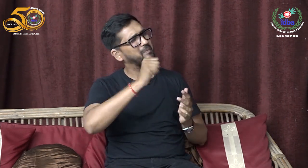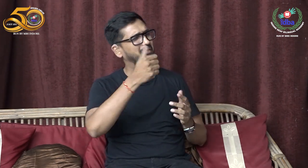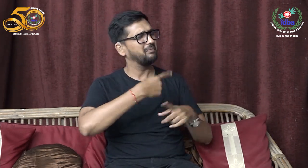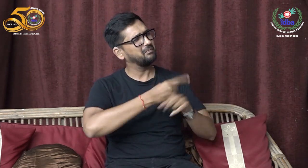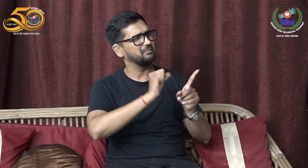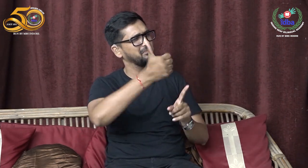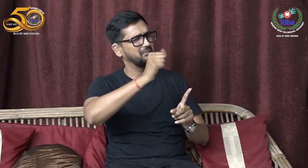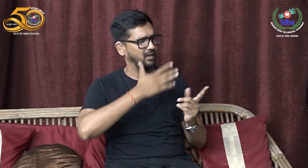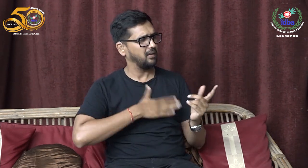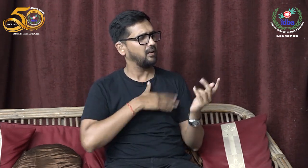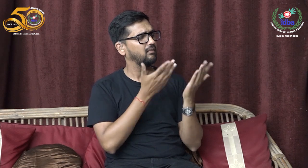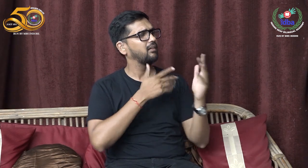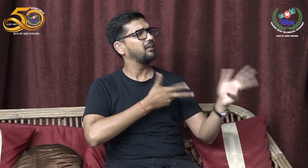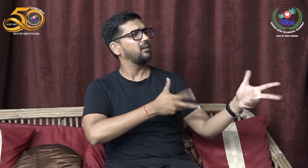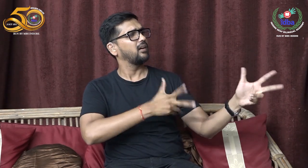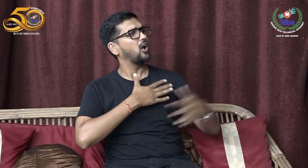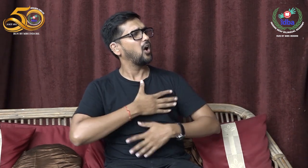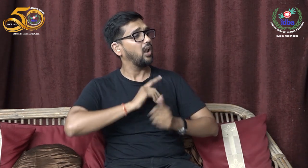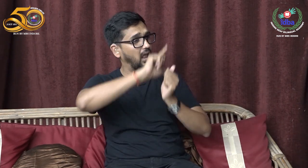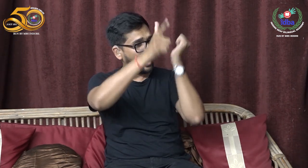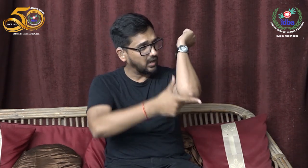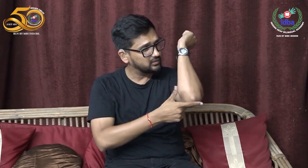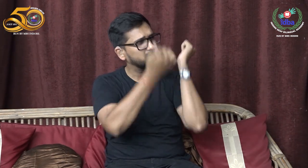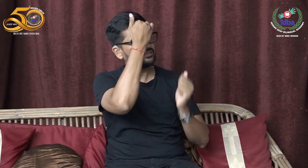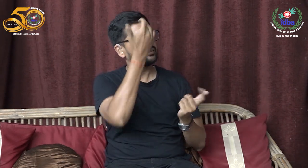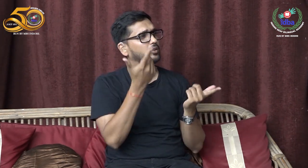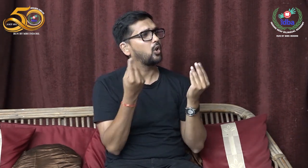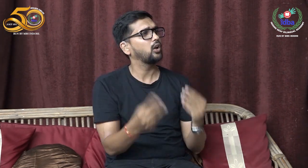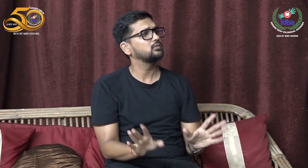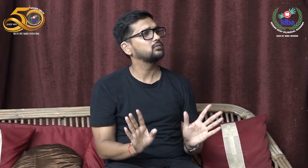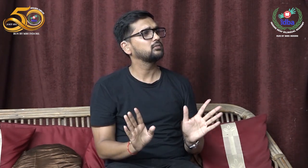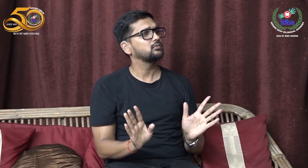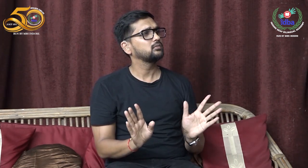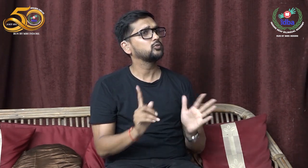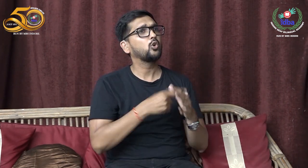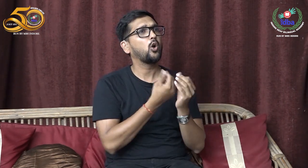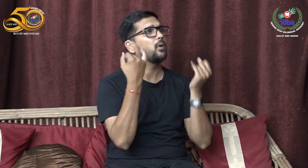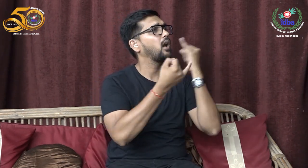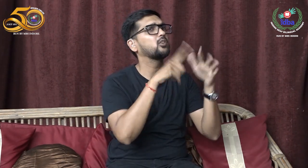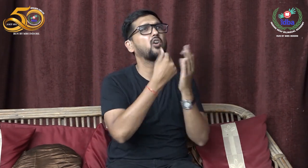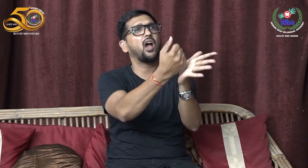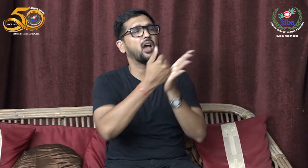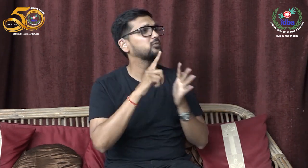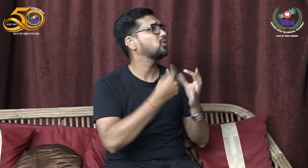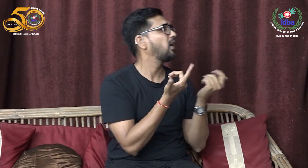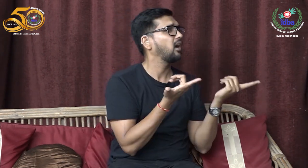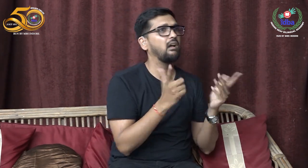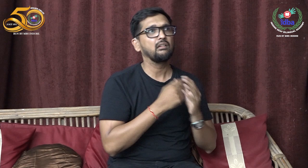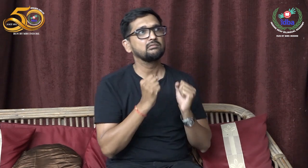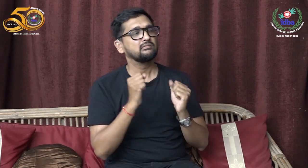नहीं पढ़ाई तो हम बाद में कर लेंगे, मैं तो पास हो जाऊंगा, अब बातें हमेशा करेंगे, फिर लास्ट में आपको फिर Regret टाइम होगा। निकल जाएगा उसका। फिर कोई हेल्प नहीं